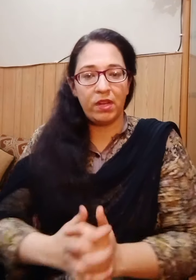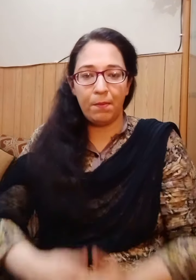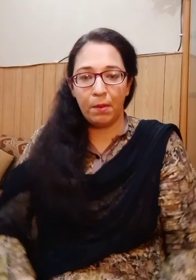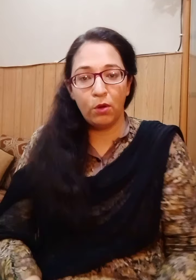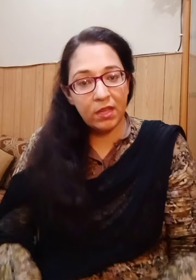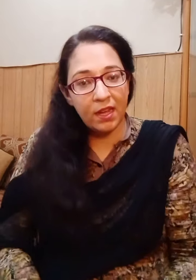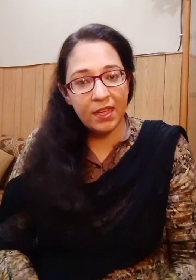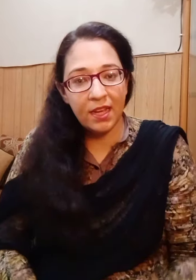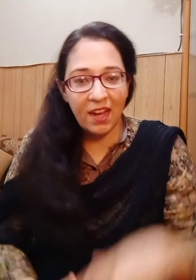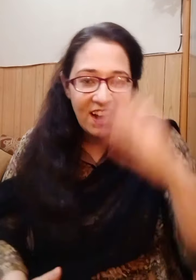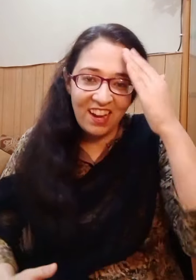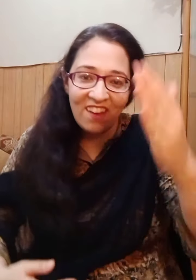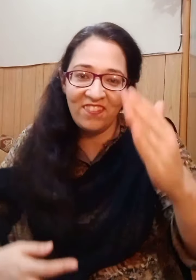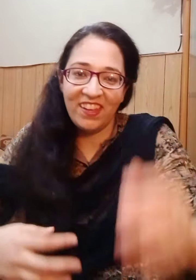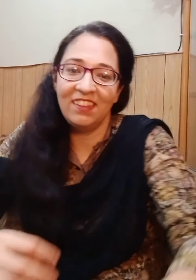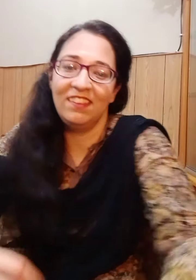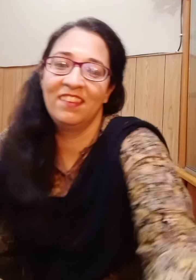ही अ